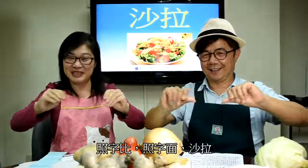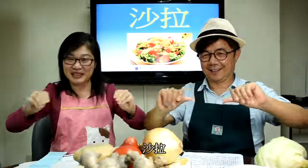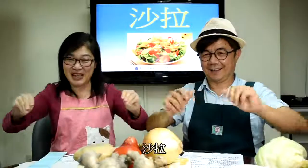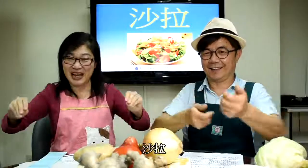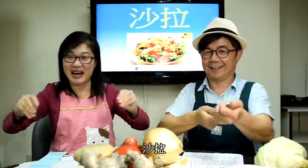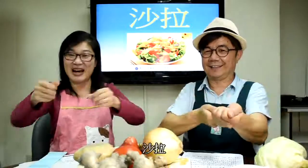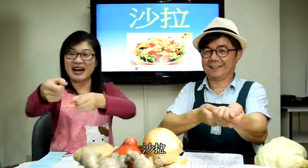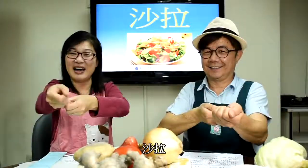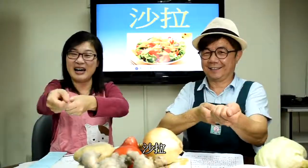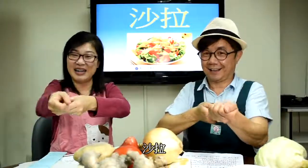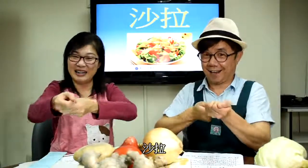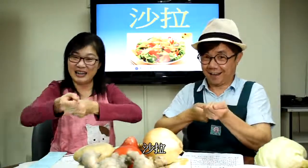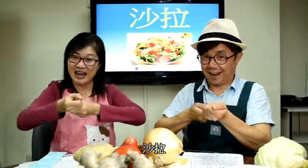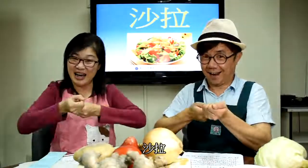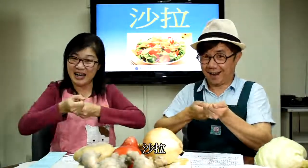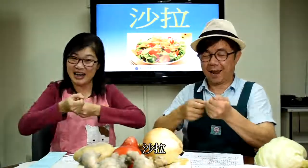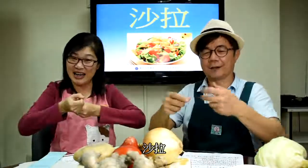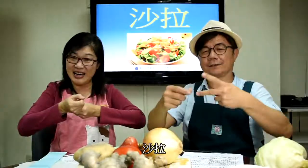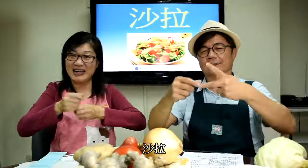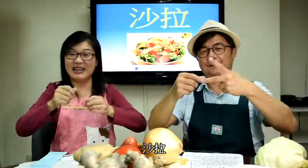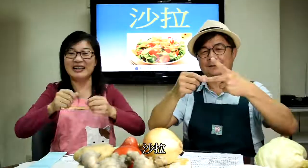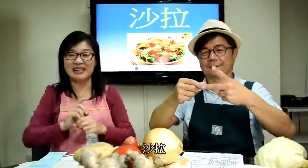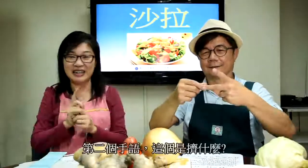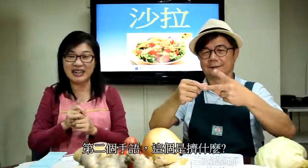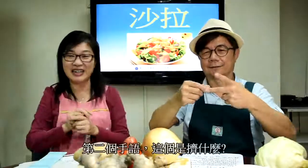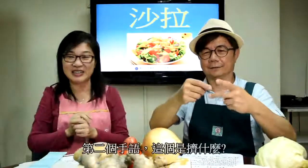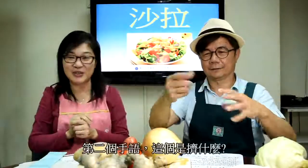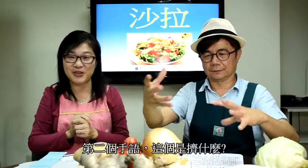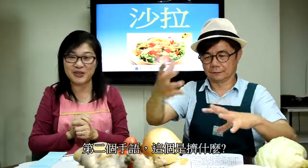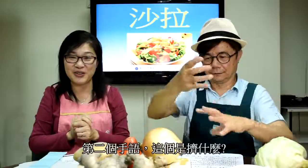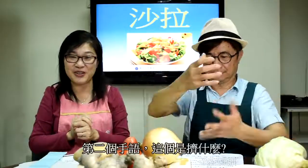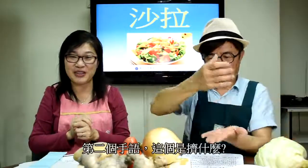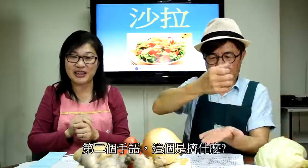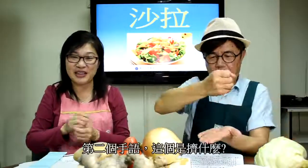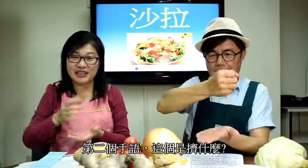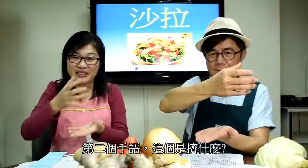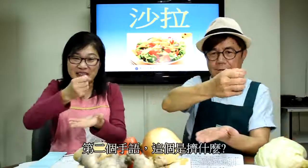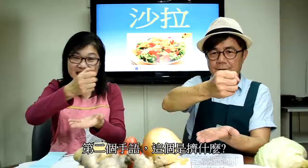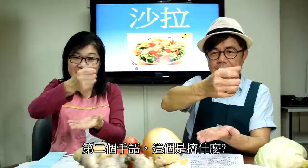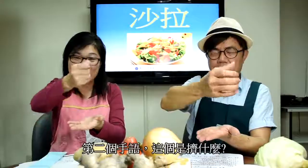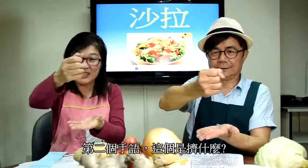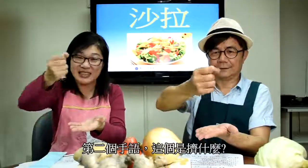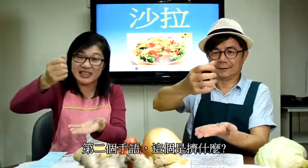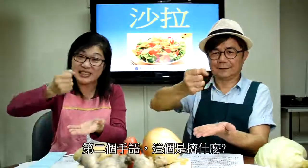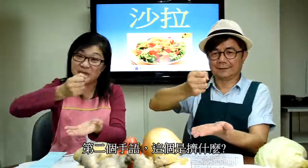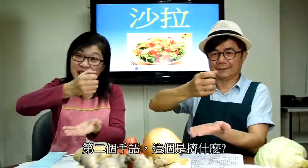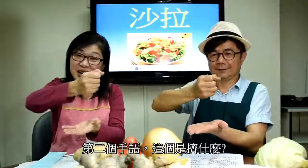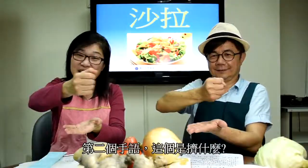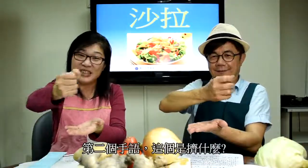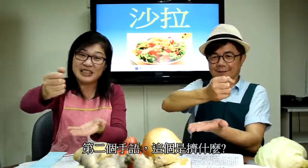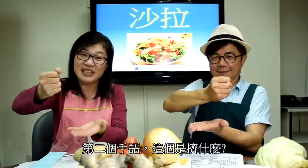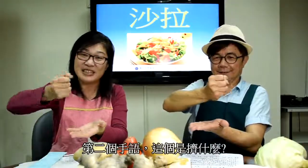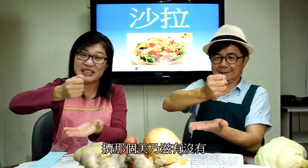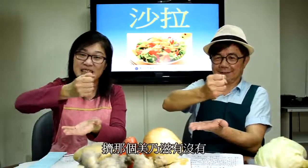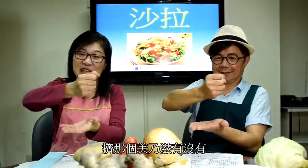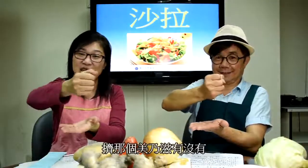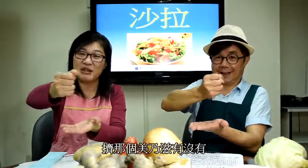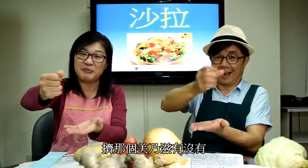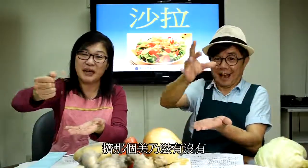沙拉。第二个手语，这个是挤什么？挤那个美乃